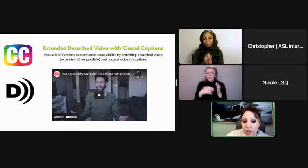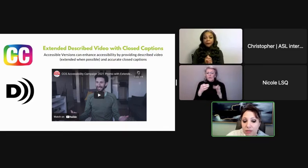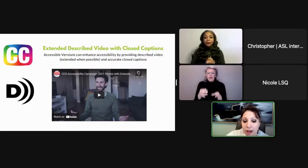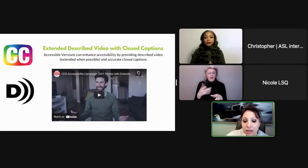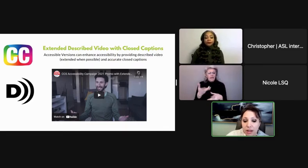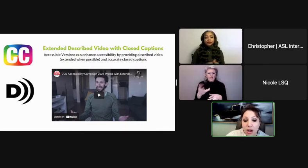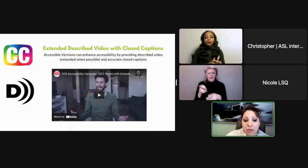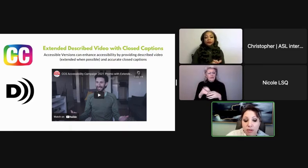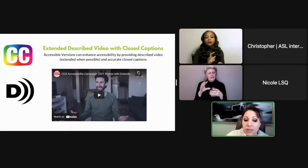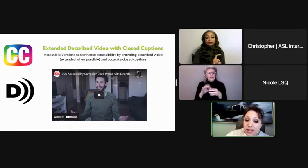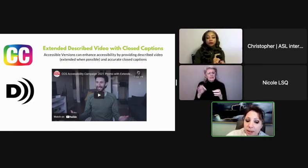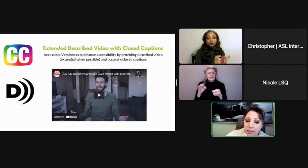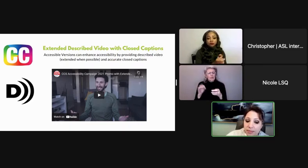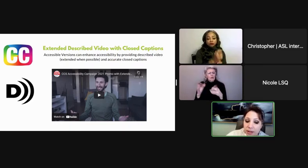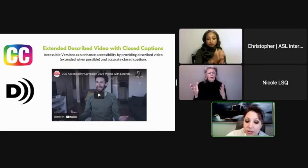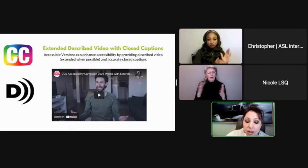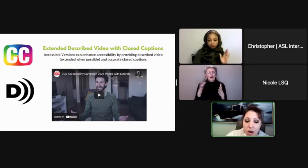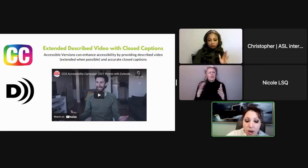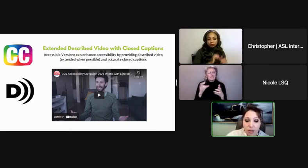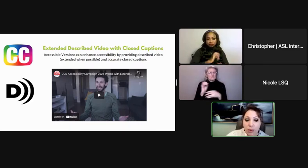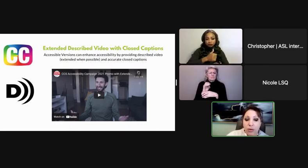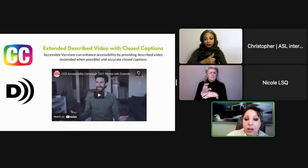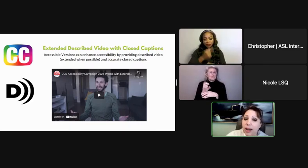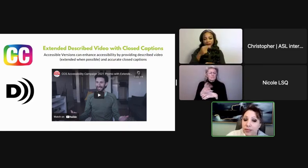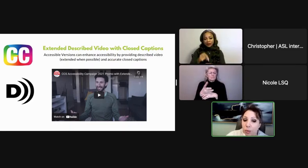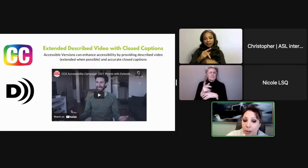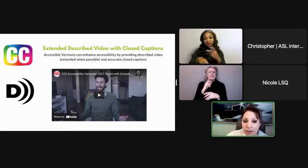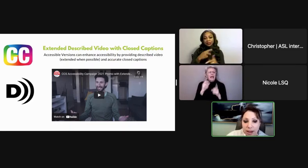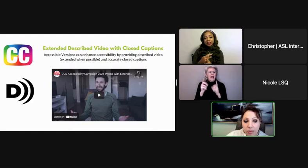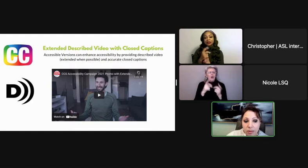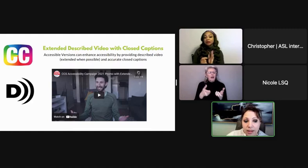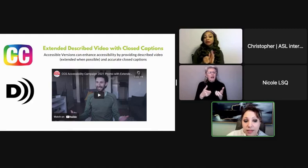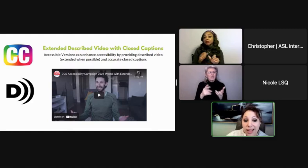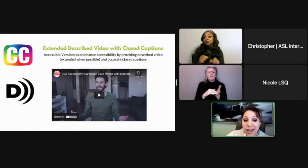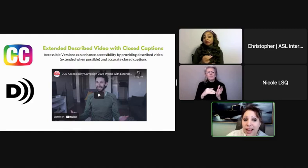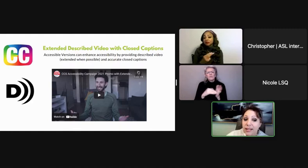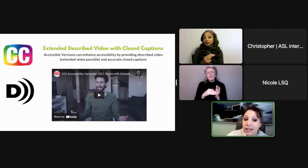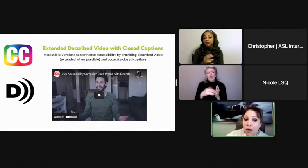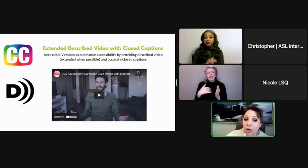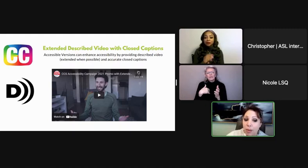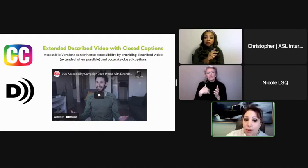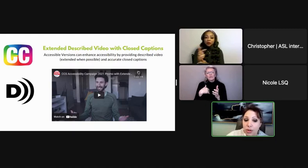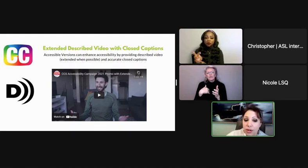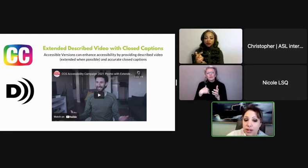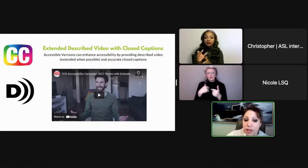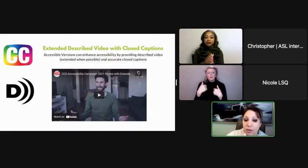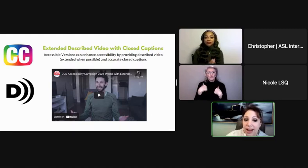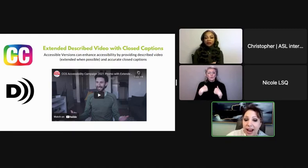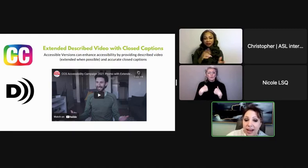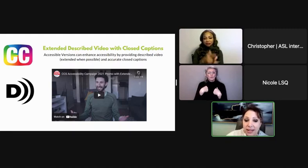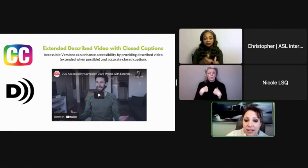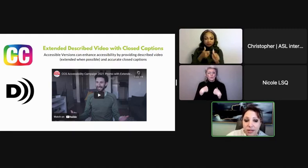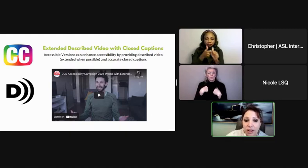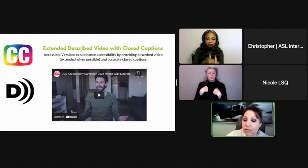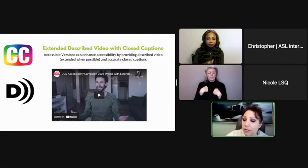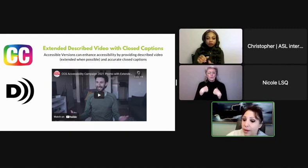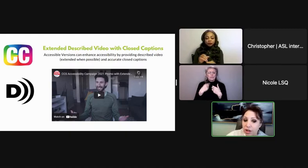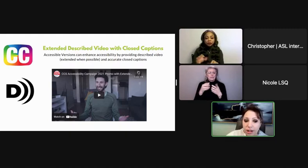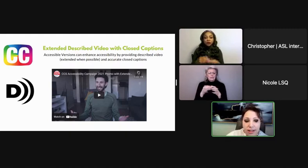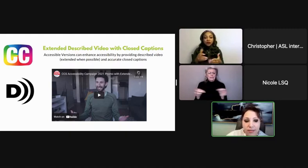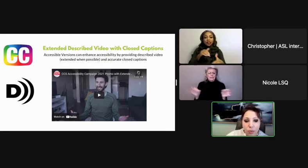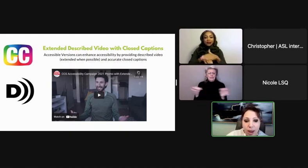mettre les descriptions entre les diaclogues, donc souvent, nous, on utilise cette description pour